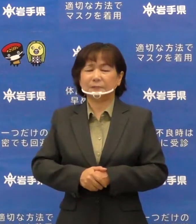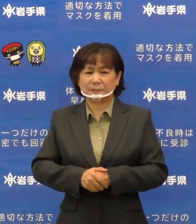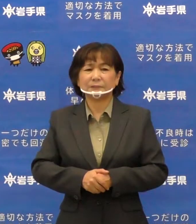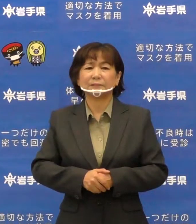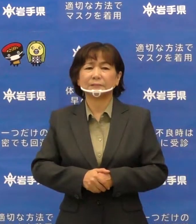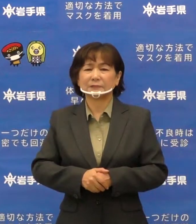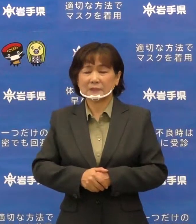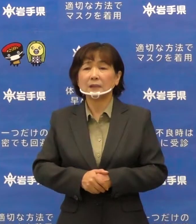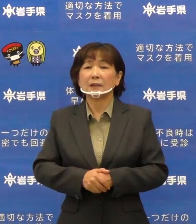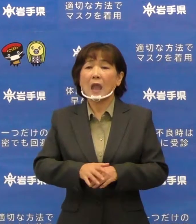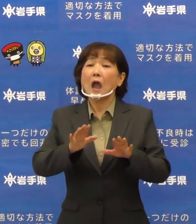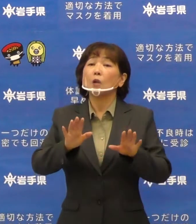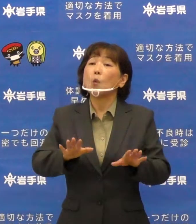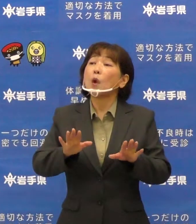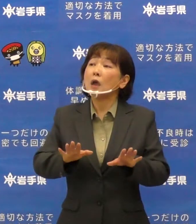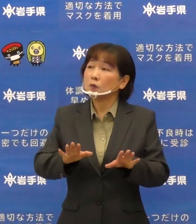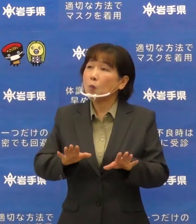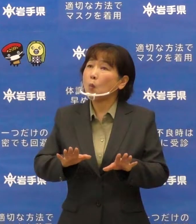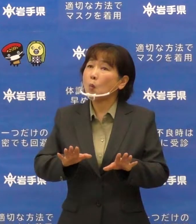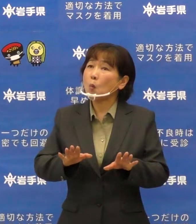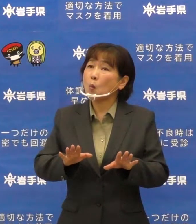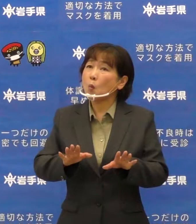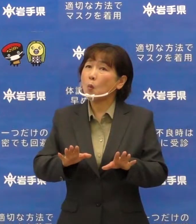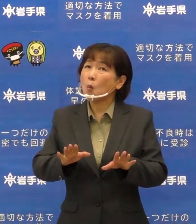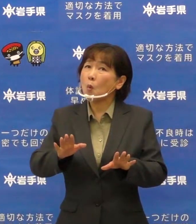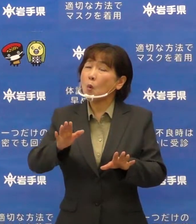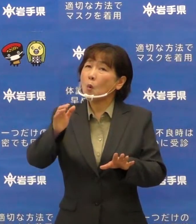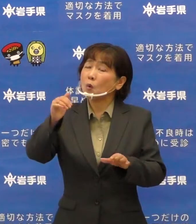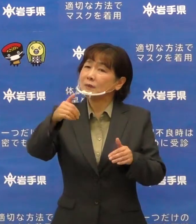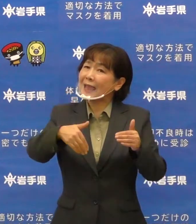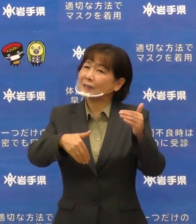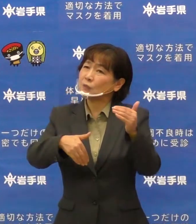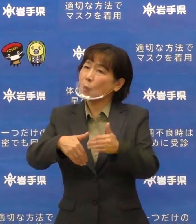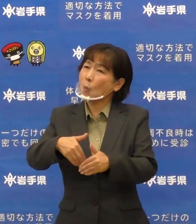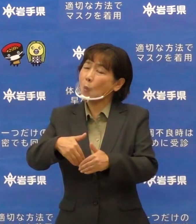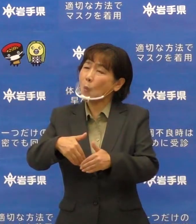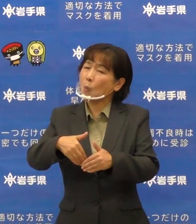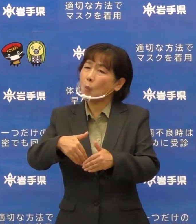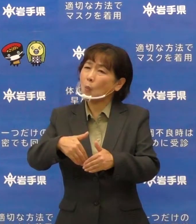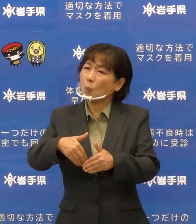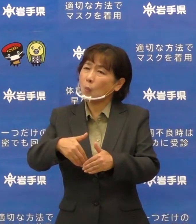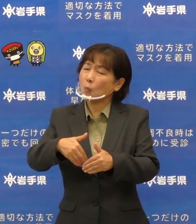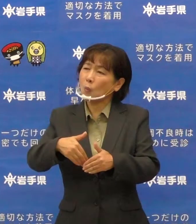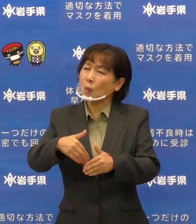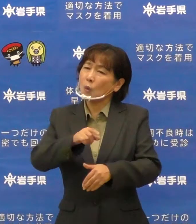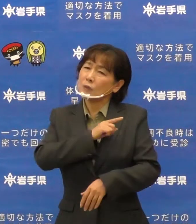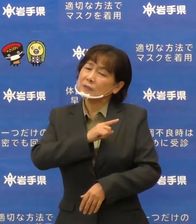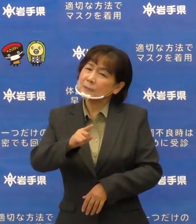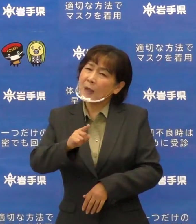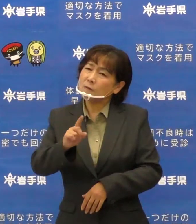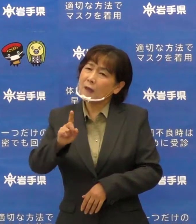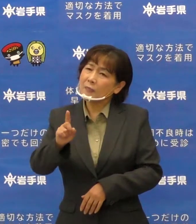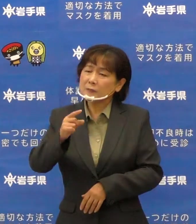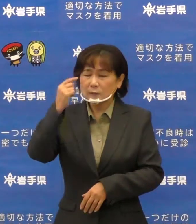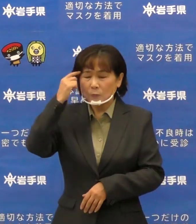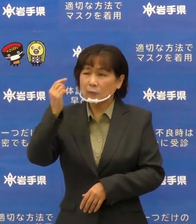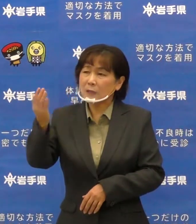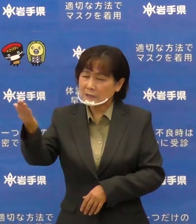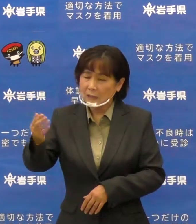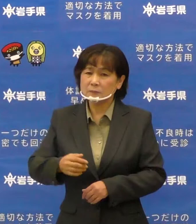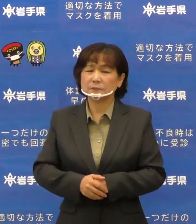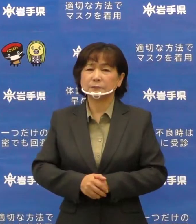争点、知事としては一番何が争点とされるべきとお考えでしょうか。 新型コロナウイルス対